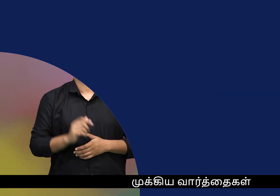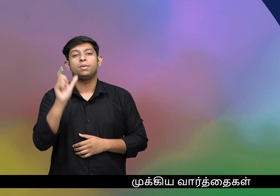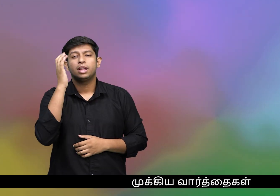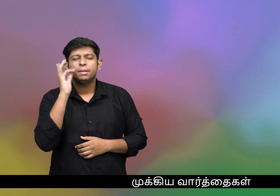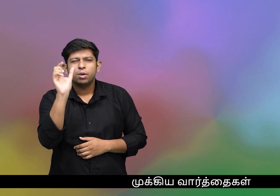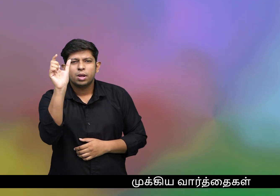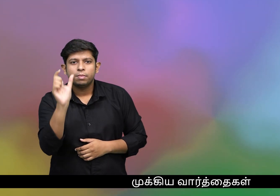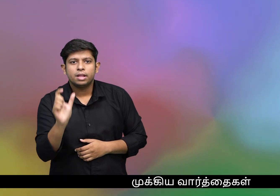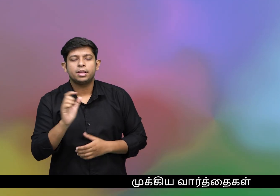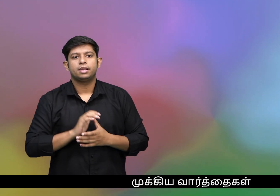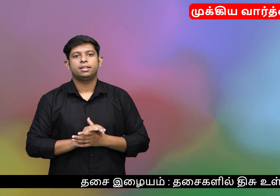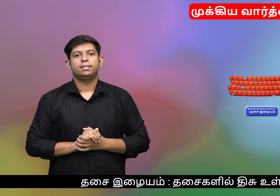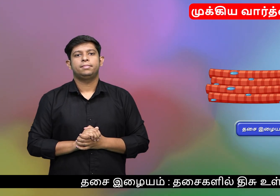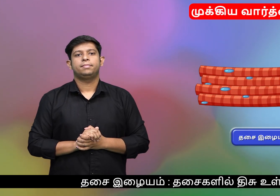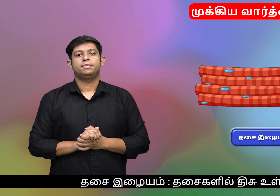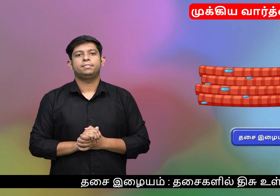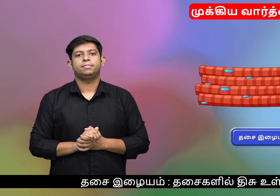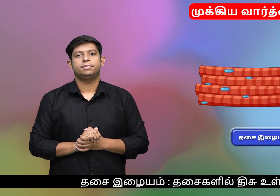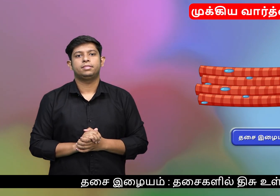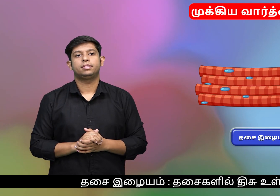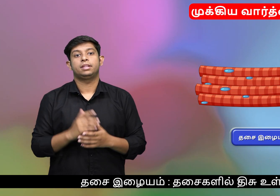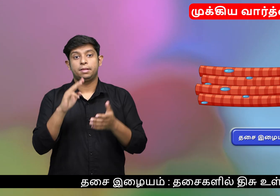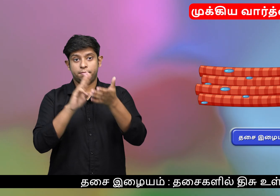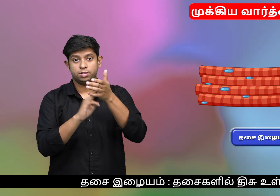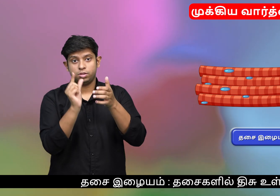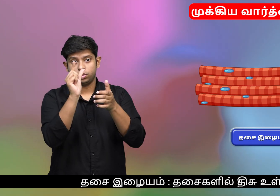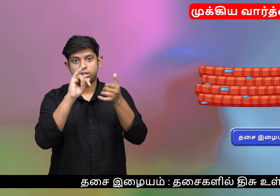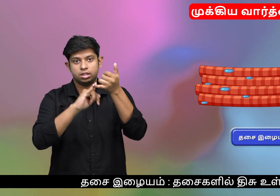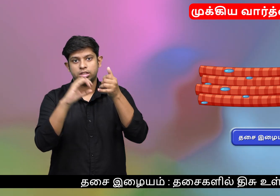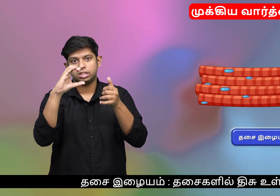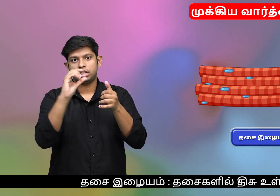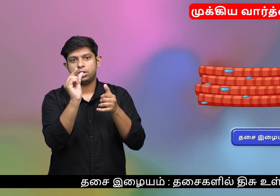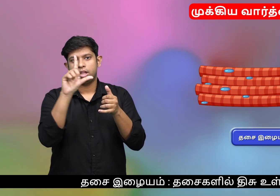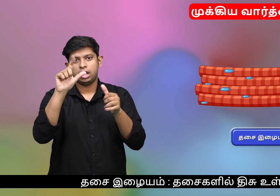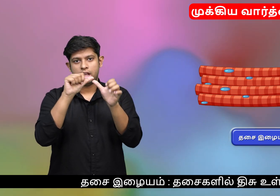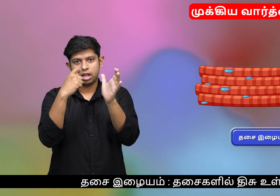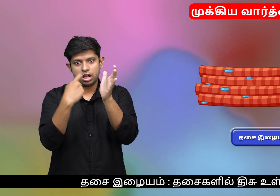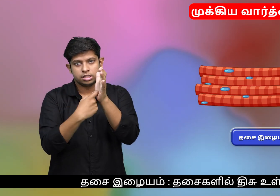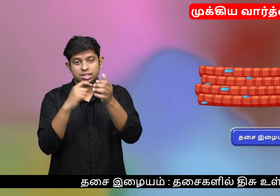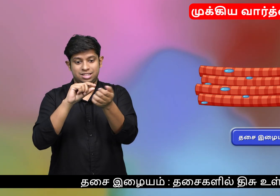முக்கிய வார்த்தைகள்: தசை இழையம். தசைகளில் திசு உள்ளது.